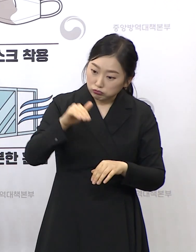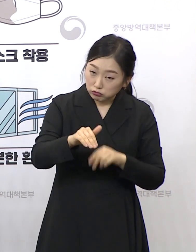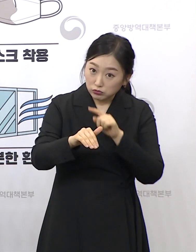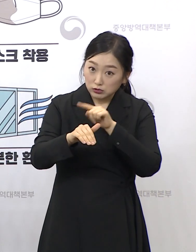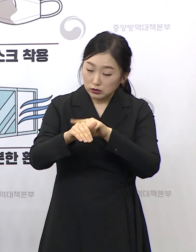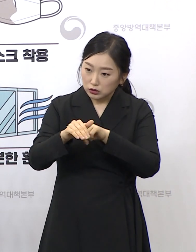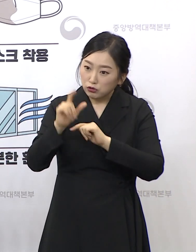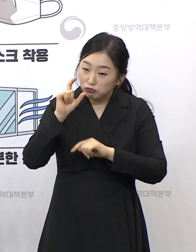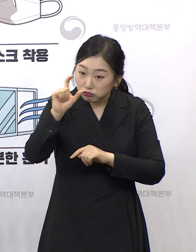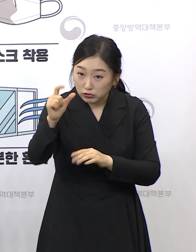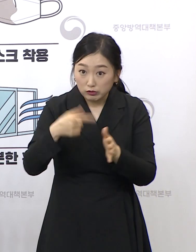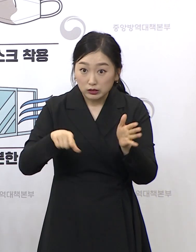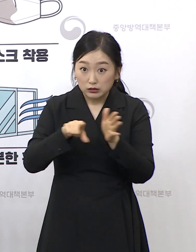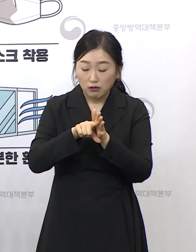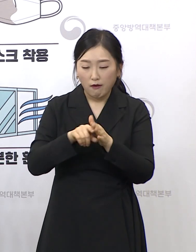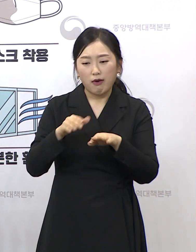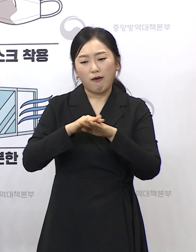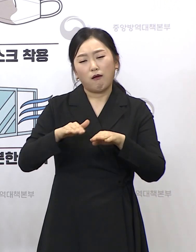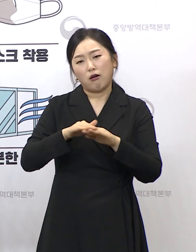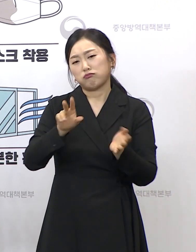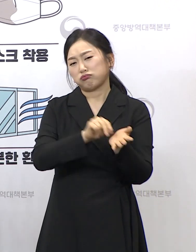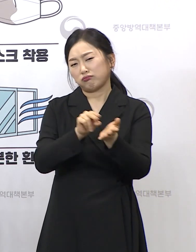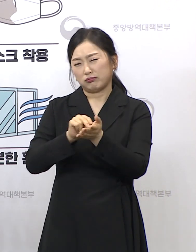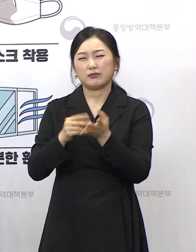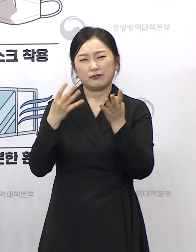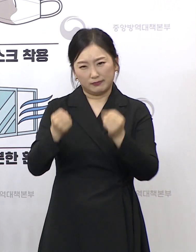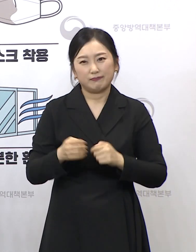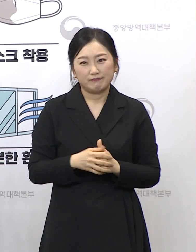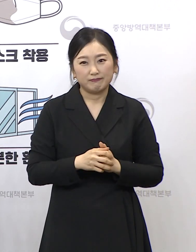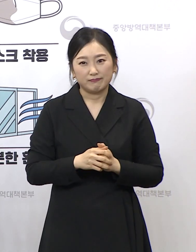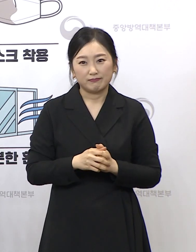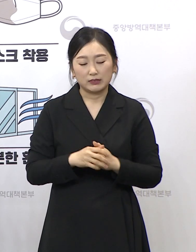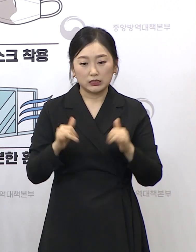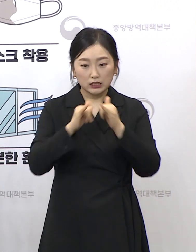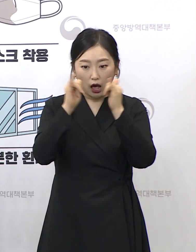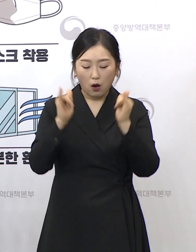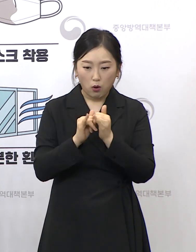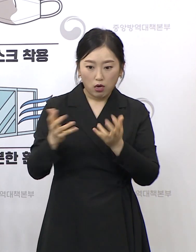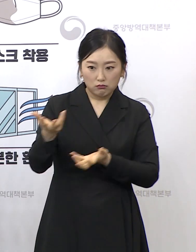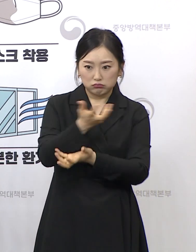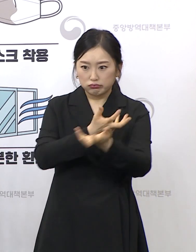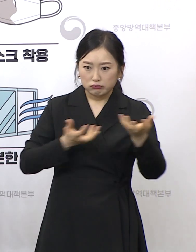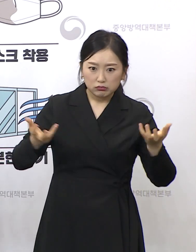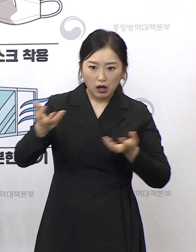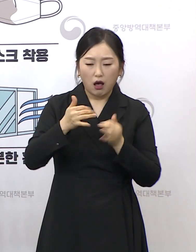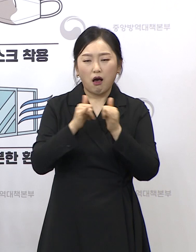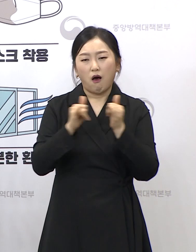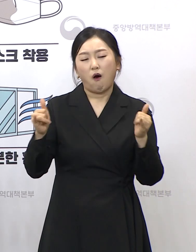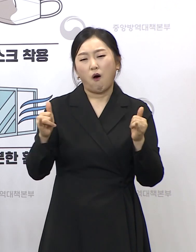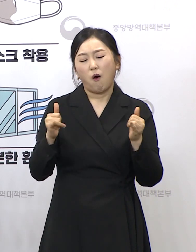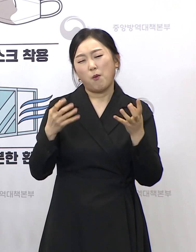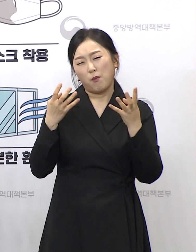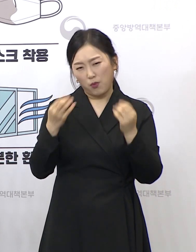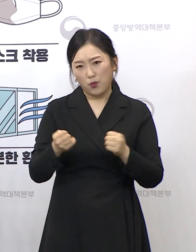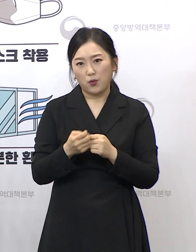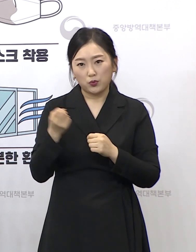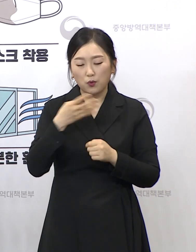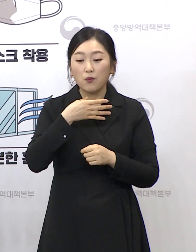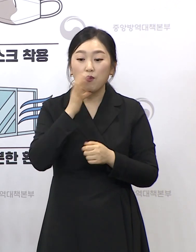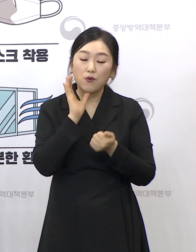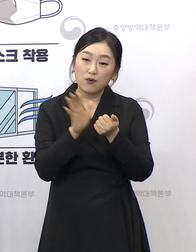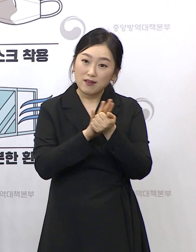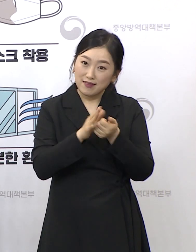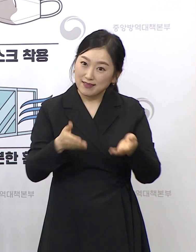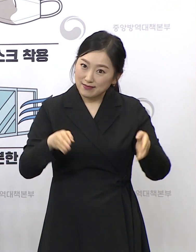할 그런 위험 요인들도 적지 않이 있습니다. 지금 사회적 이동량이 다시 높아지고 있고 또한 요양원